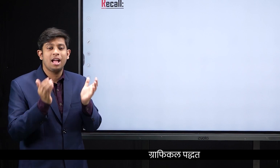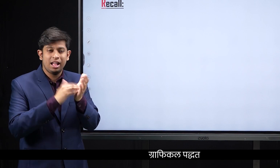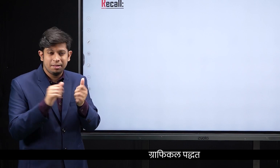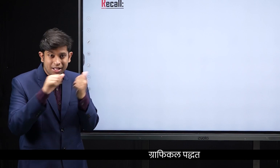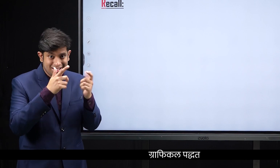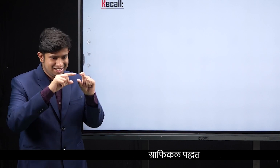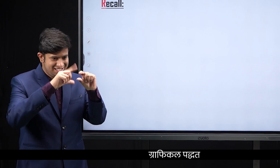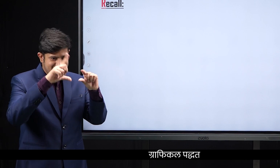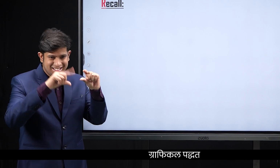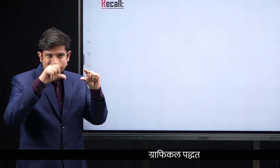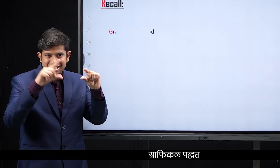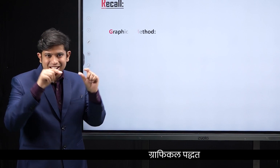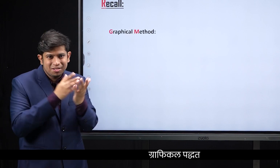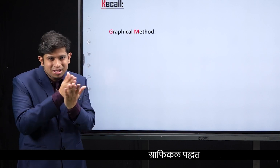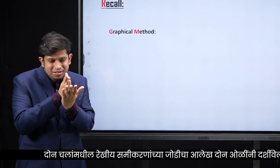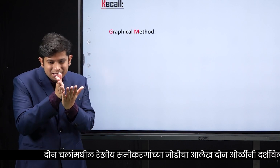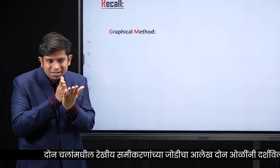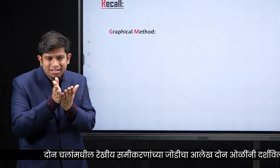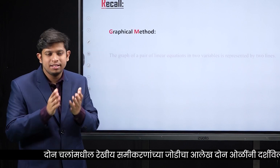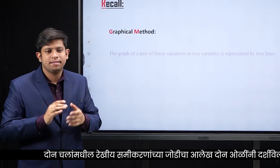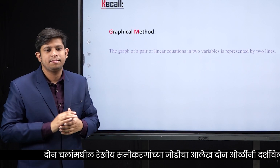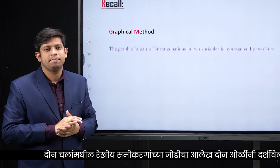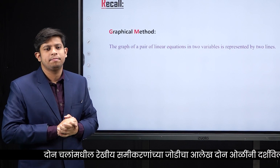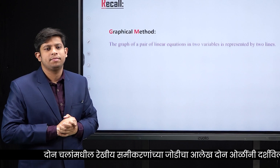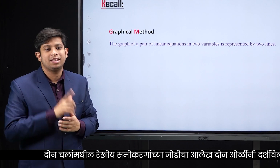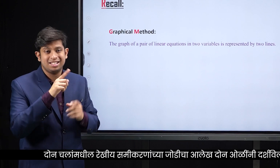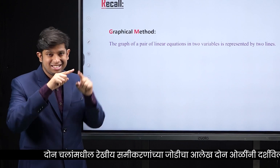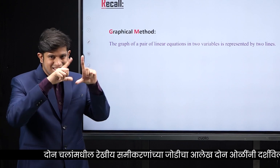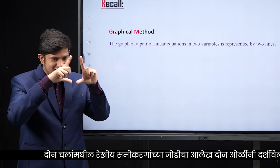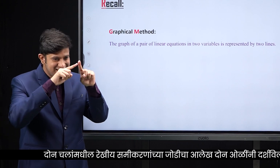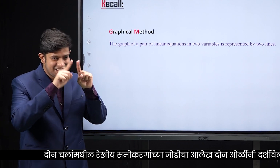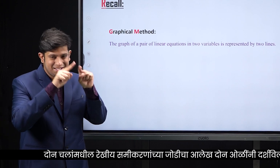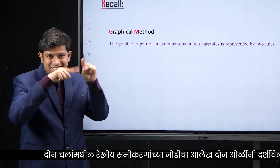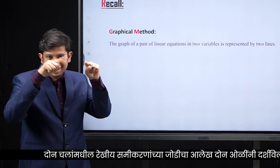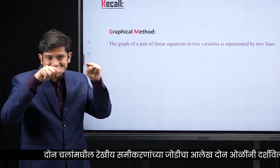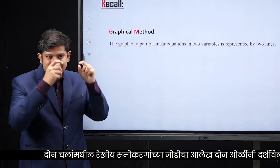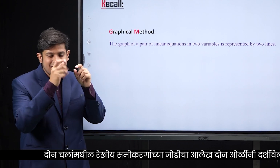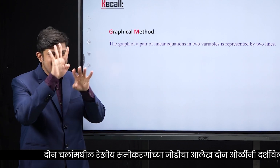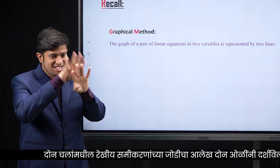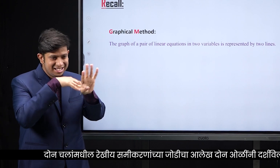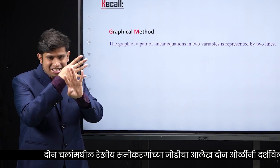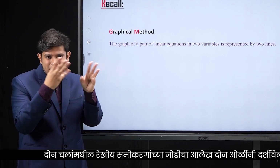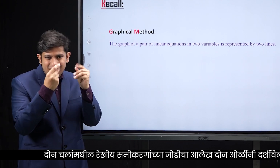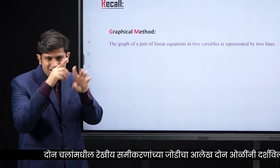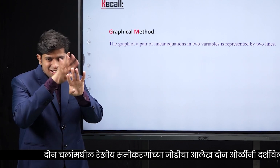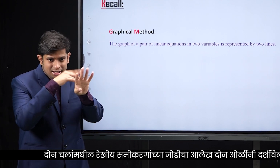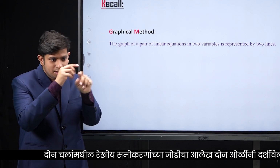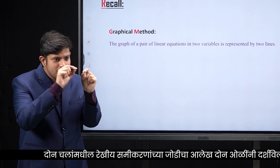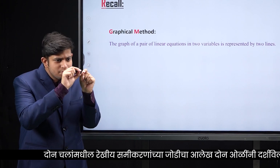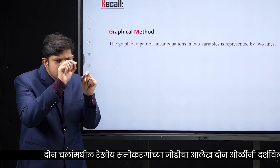ग्राफिकल पद्धत दोन चलांमधील रेखीय समीकरणांच्या जोडीचा आलेख दोन ओळींनी दर्शवला जातो.